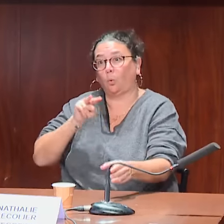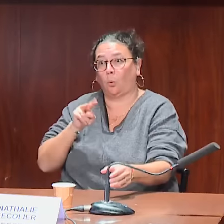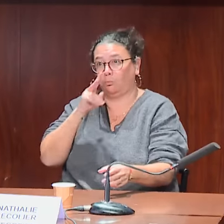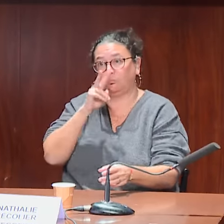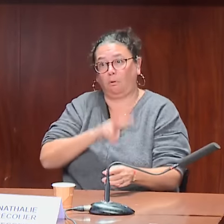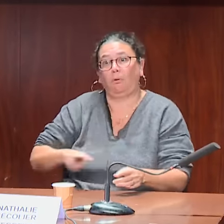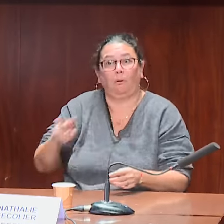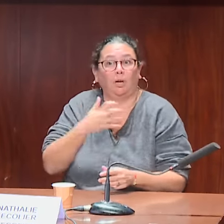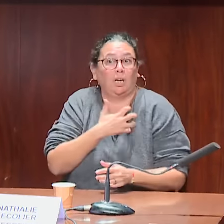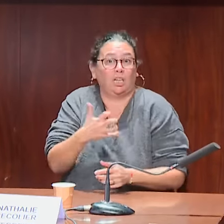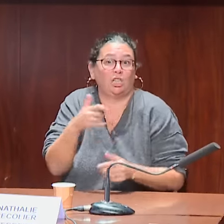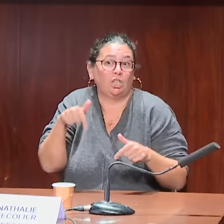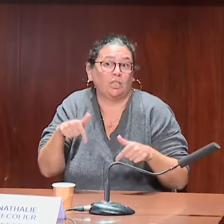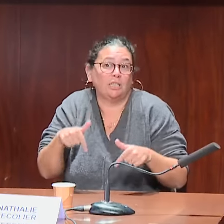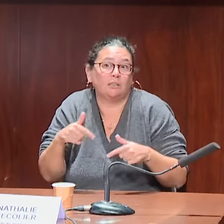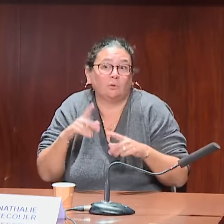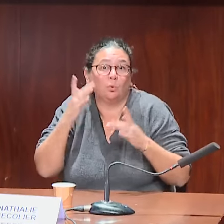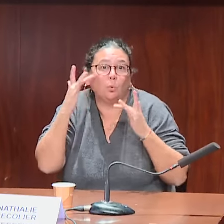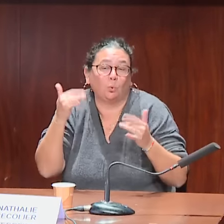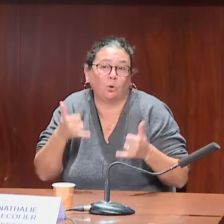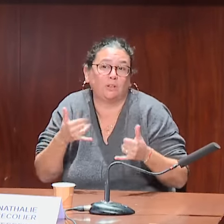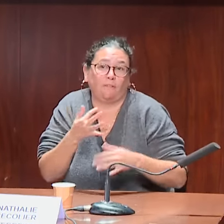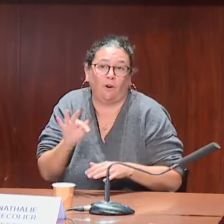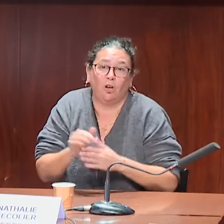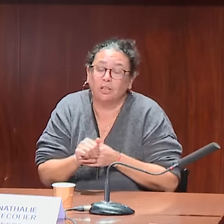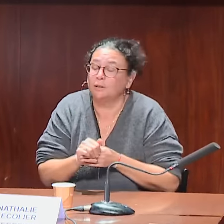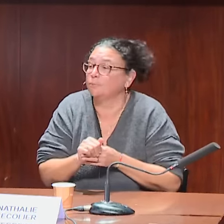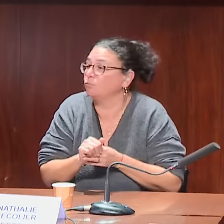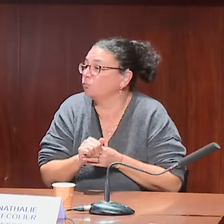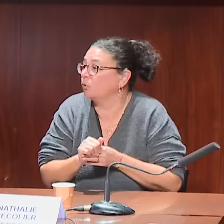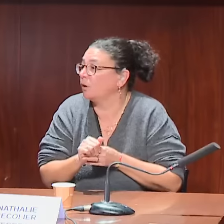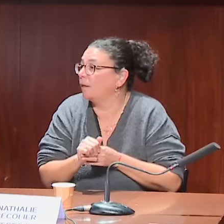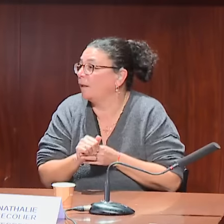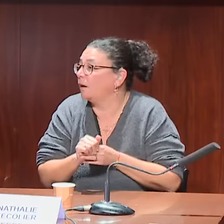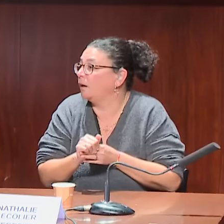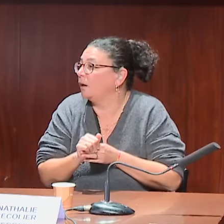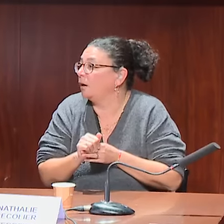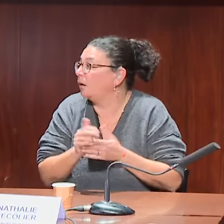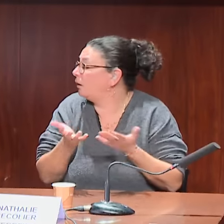références dans la librairie. Donc, c'était quand même assez riche.